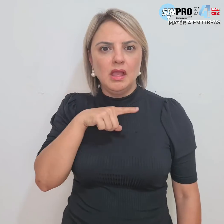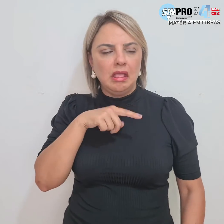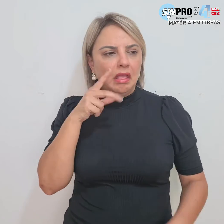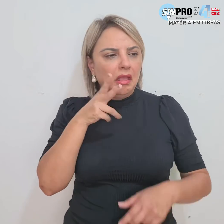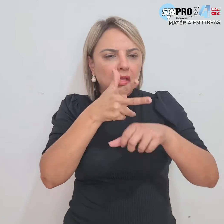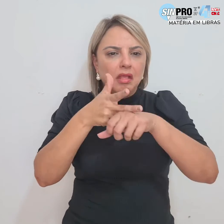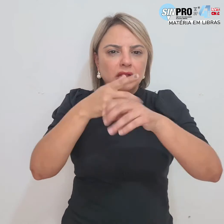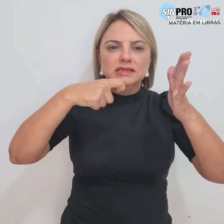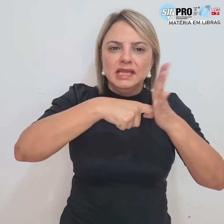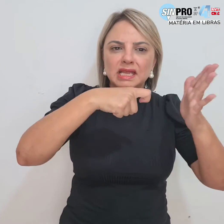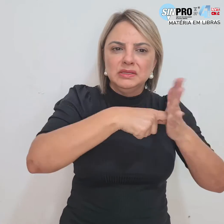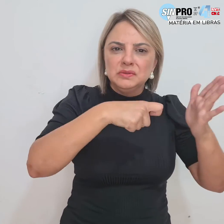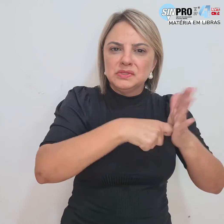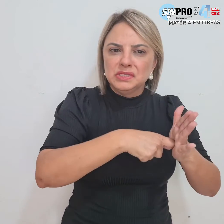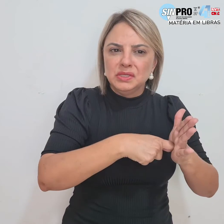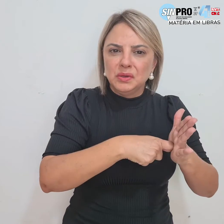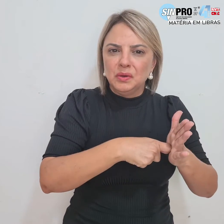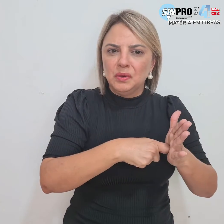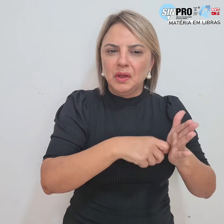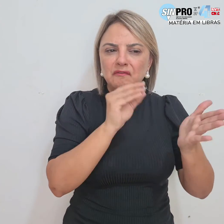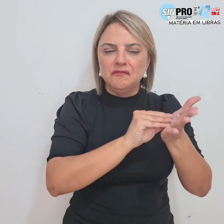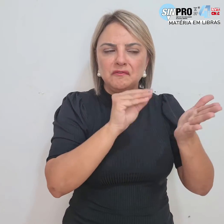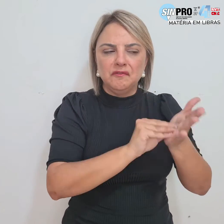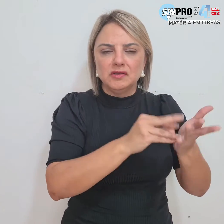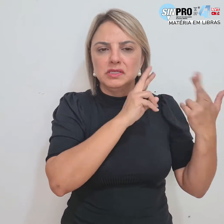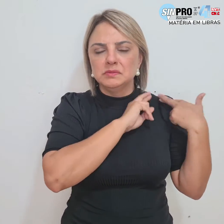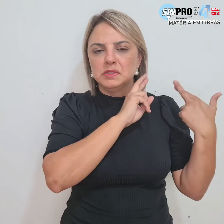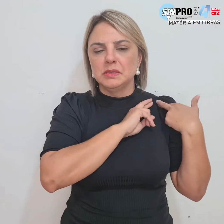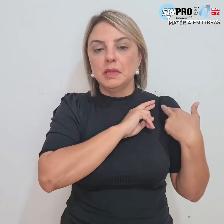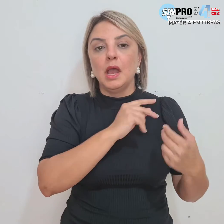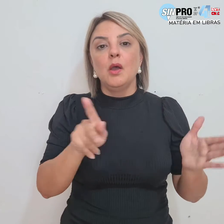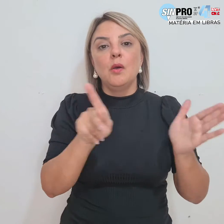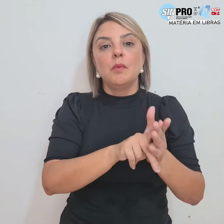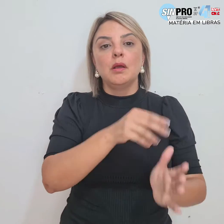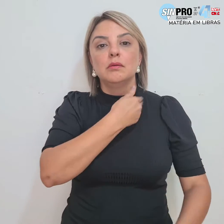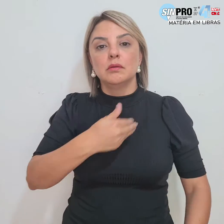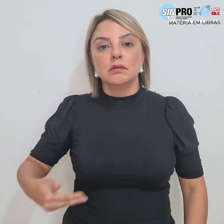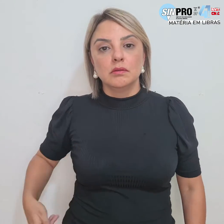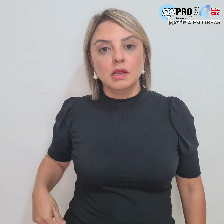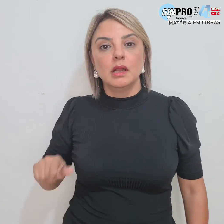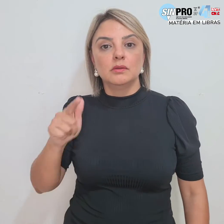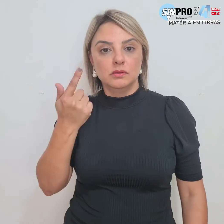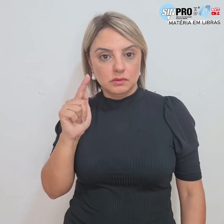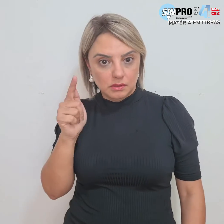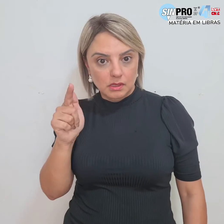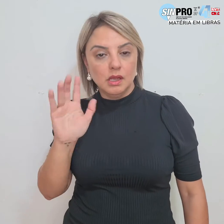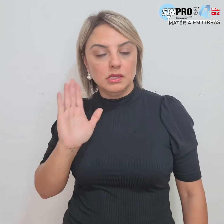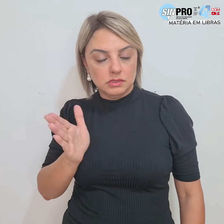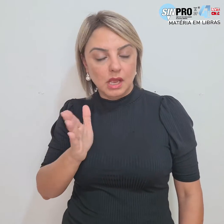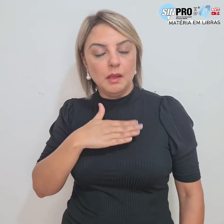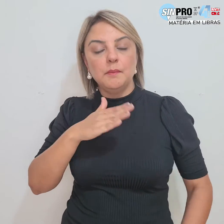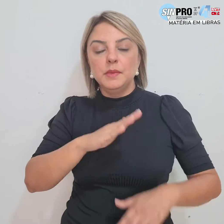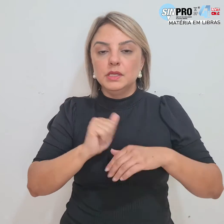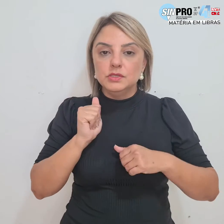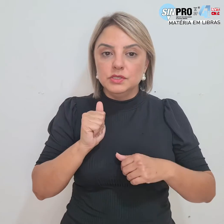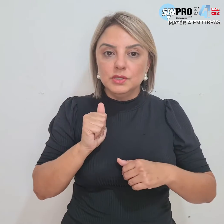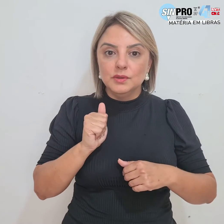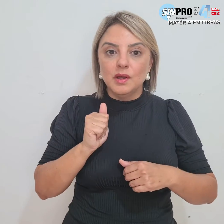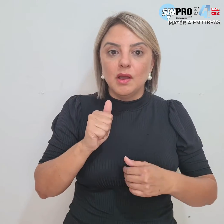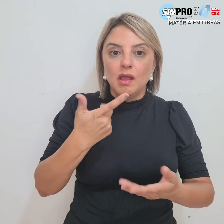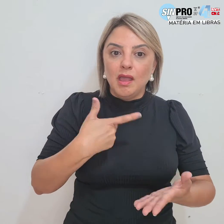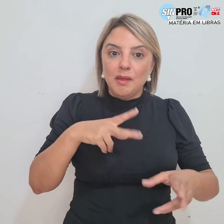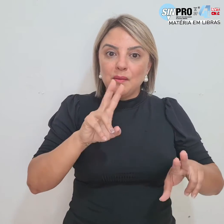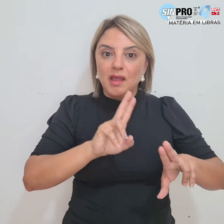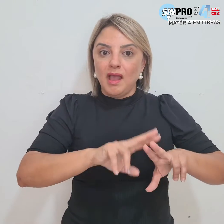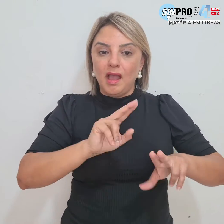centro-oeste, divulgou o vídeo denunciando o descaso. O próprio governador do estado de Goiás, Ronaldo Caiado, já pediu a